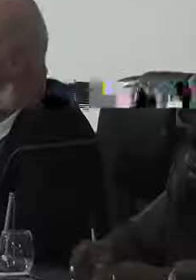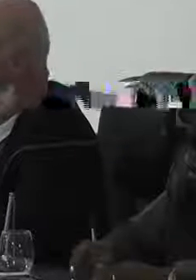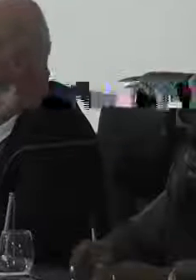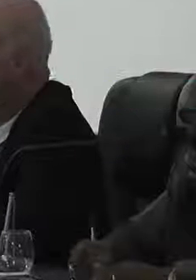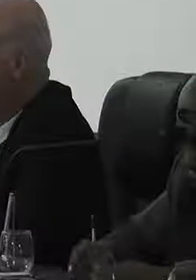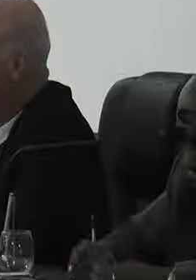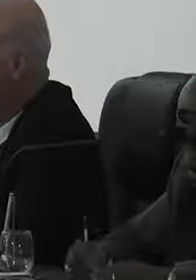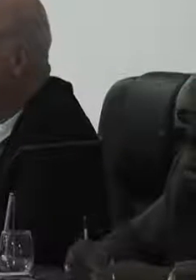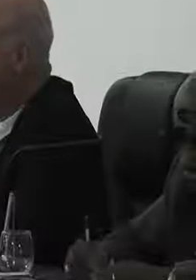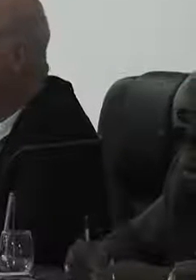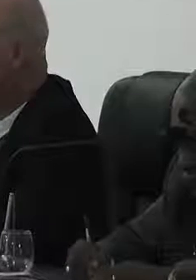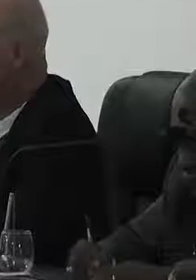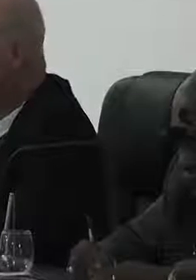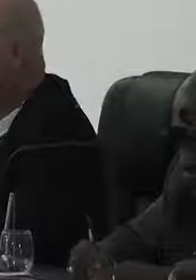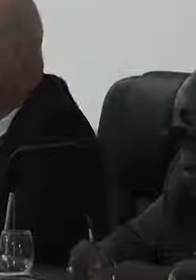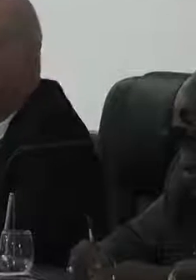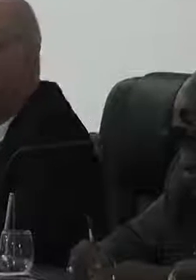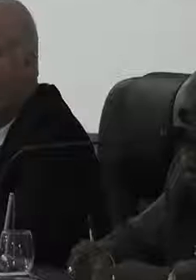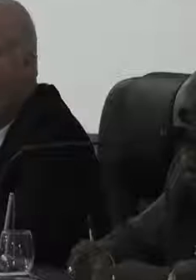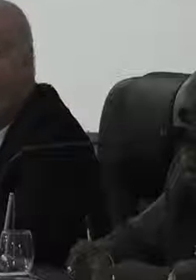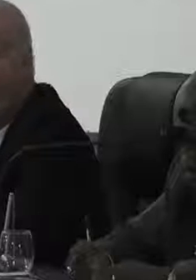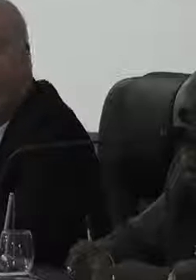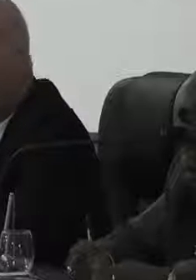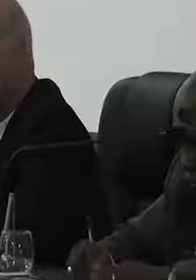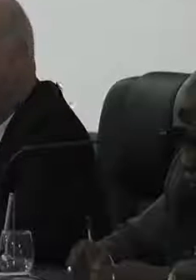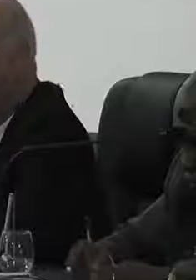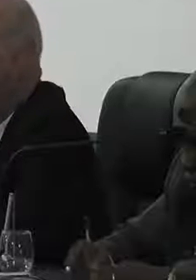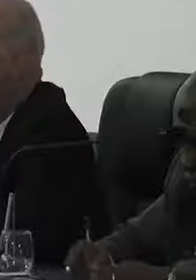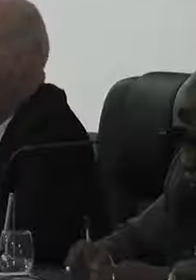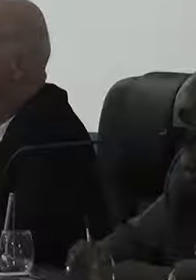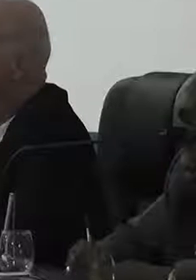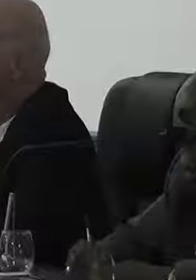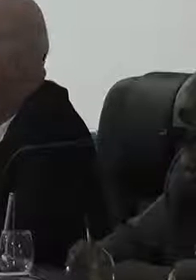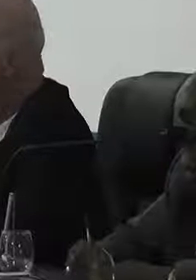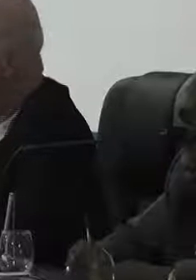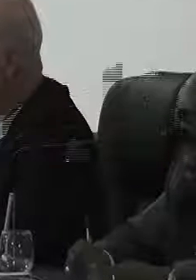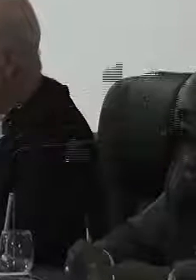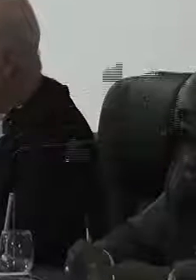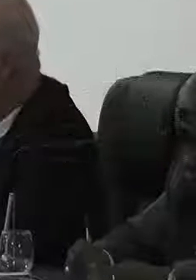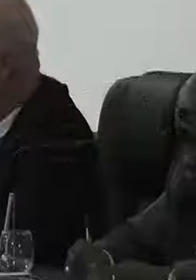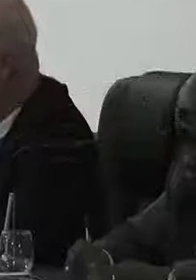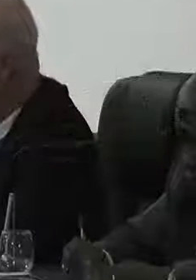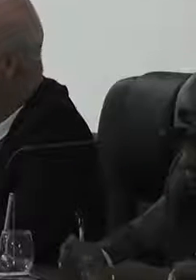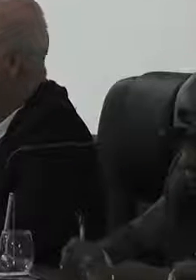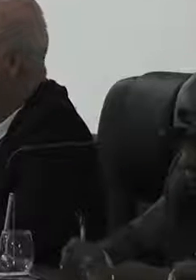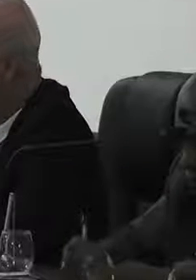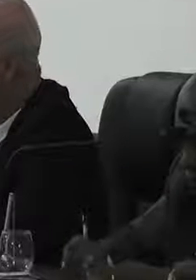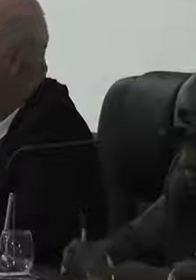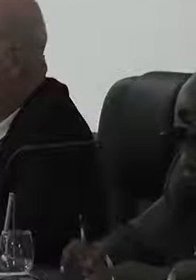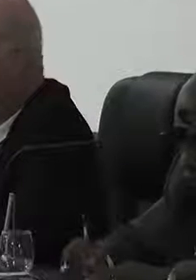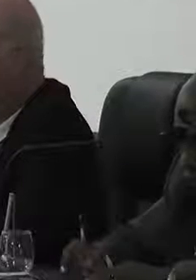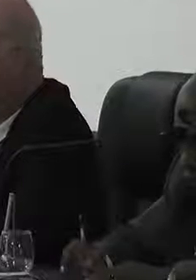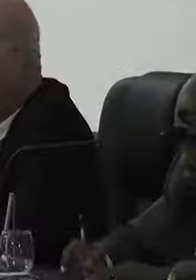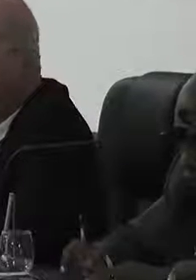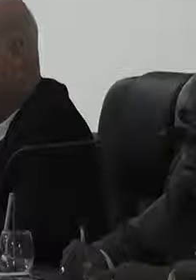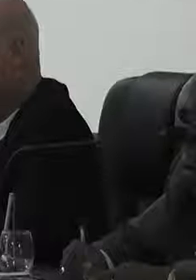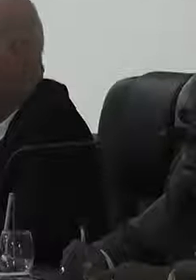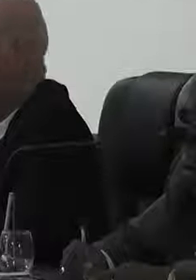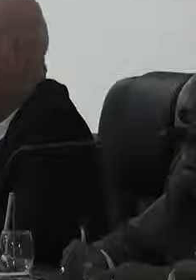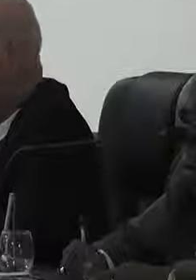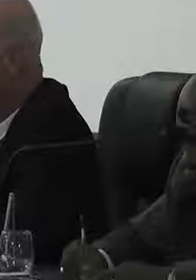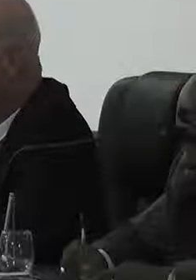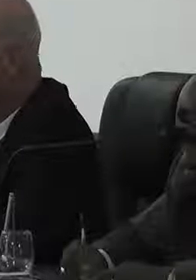estão reconhecidos, muito menos valorizados. Eu imagino essa igreja, a segunda